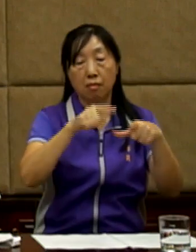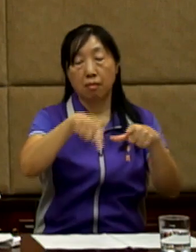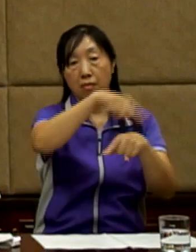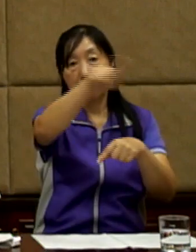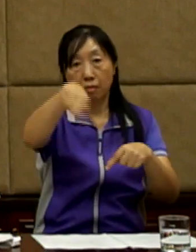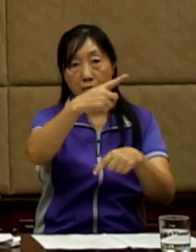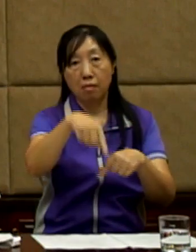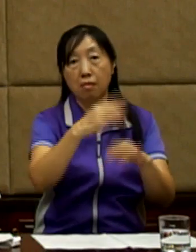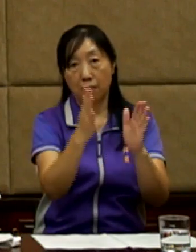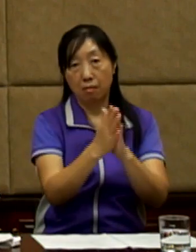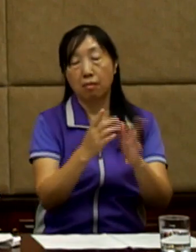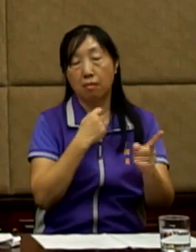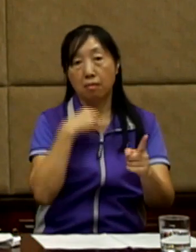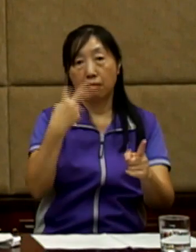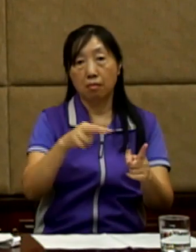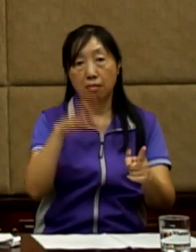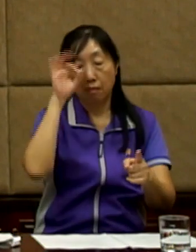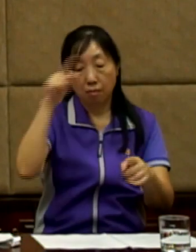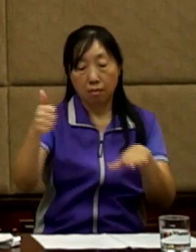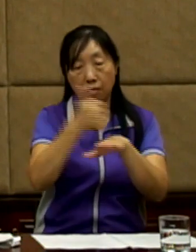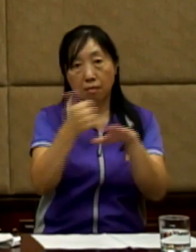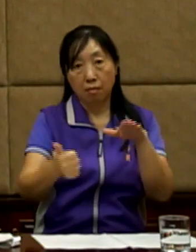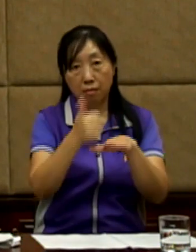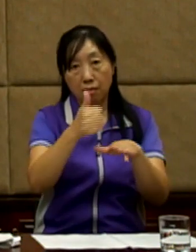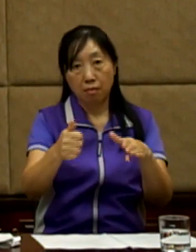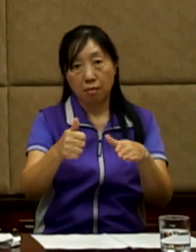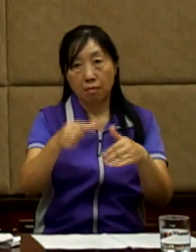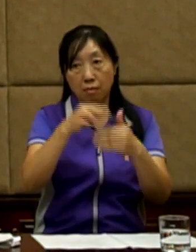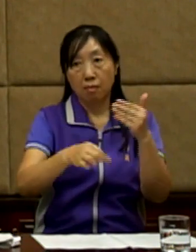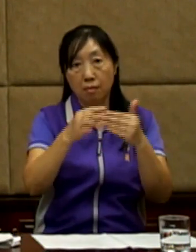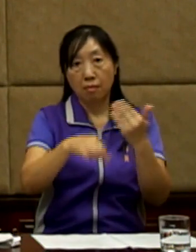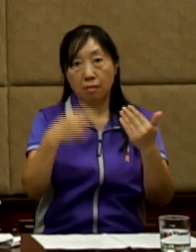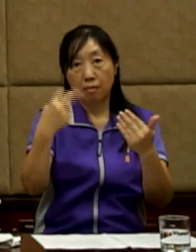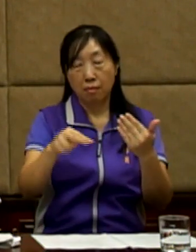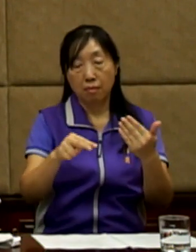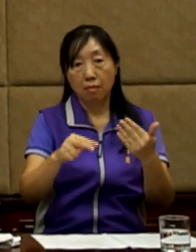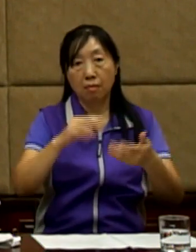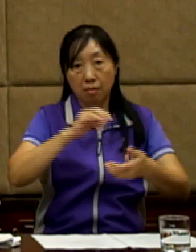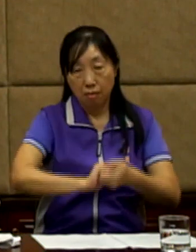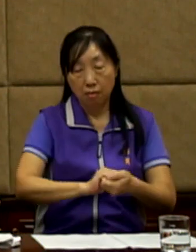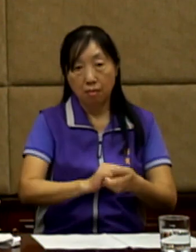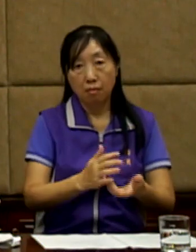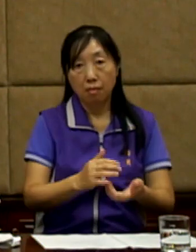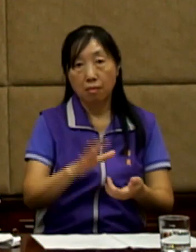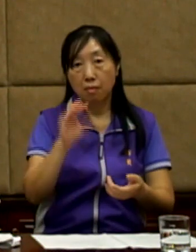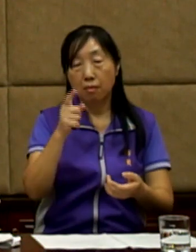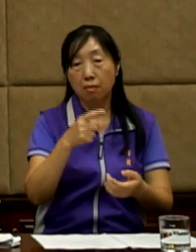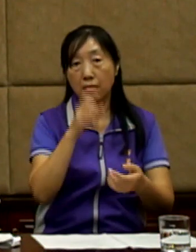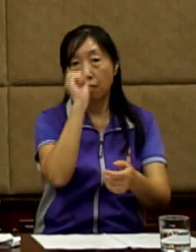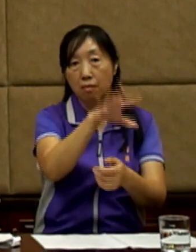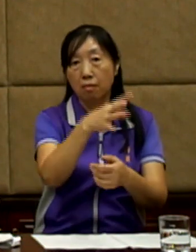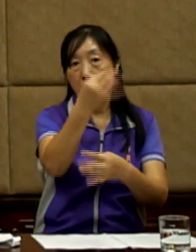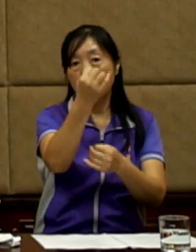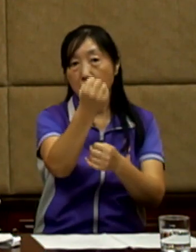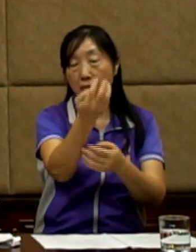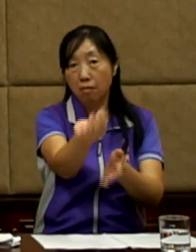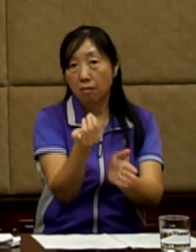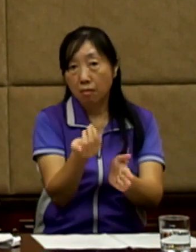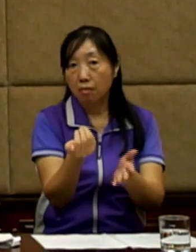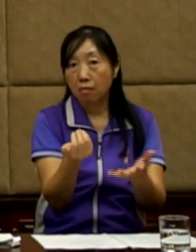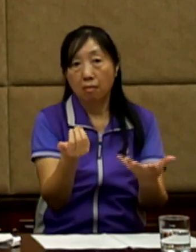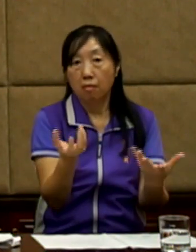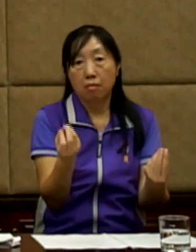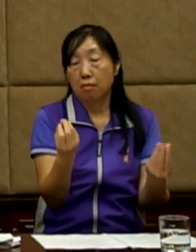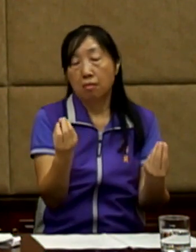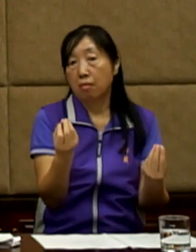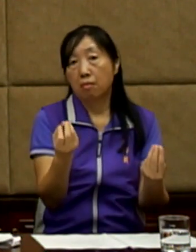他来参考来定这个上下架规章的原则嘛。对，这样子。 有什么事有要求什么时间点？ 没有，他就是尽快